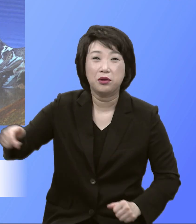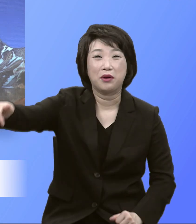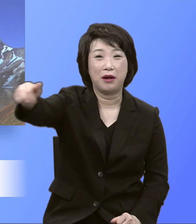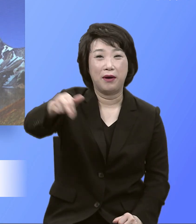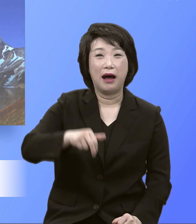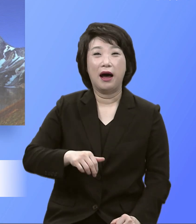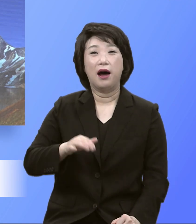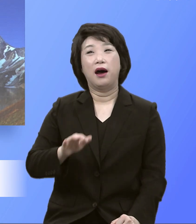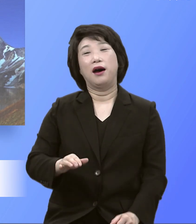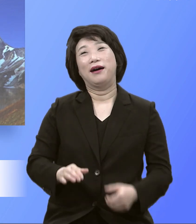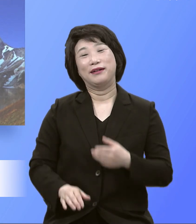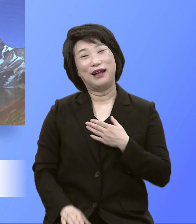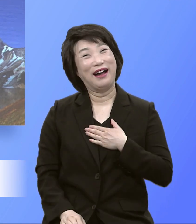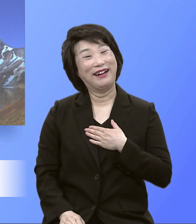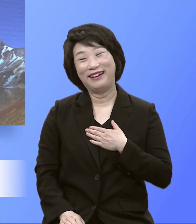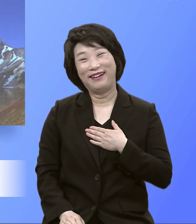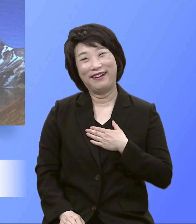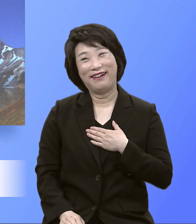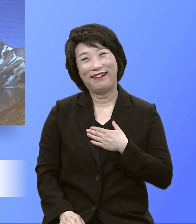난 그렇게